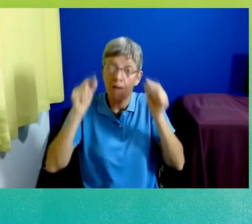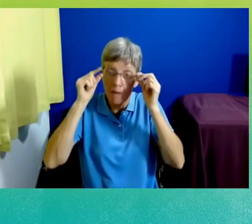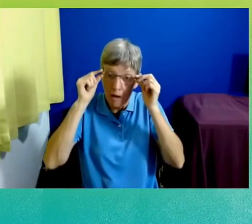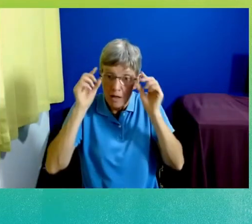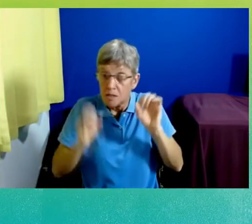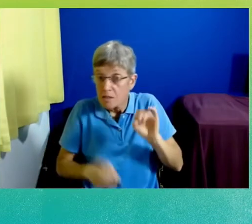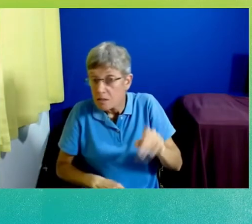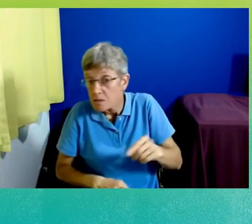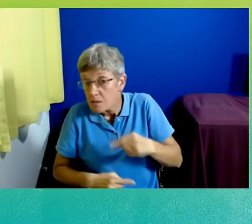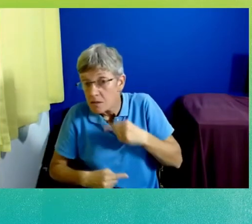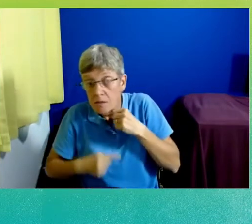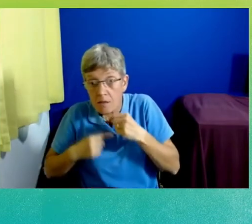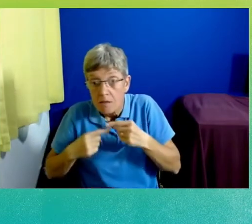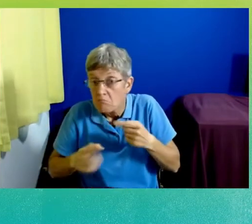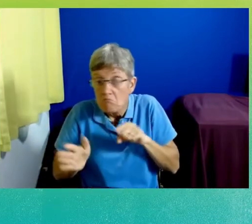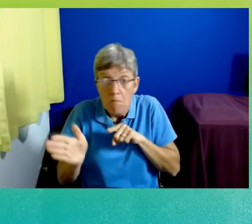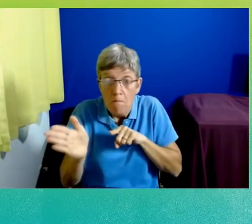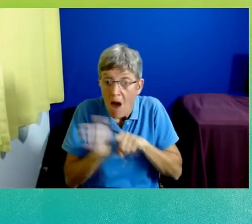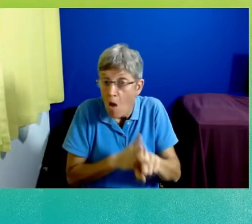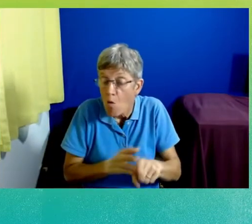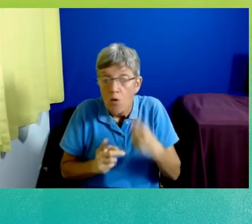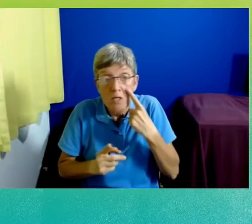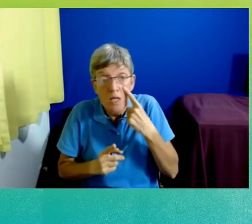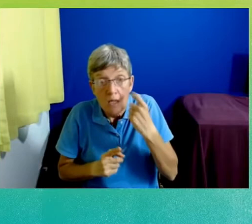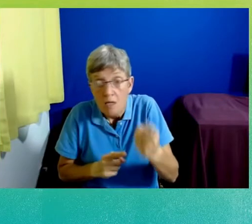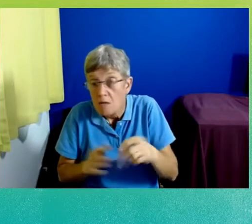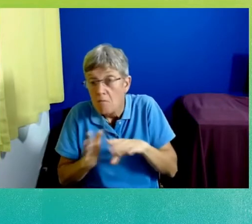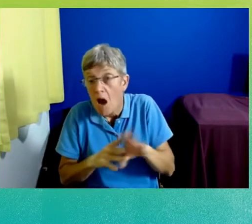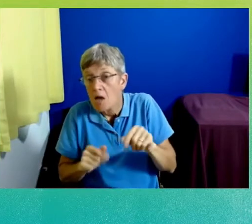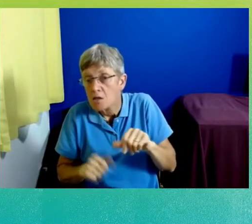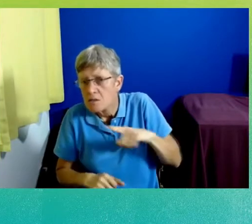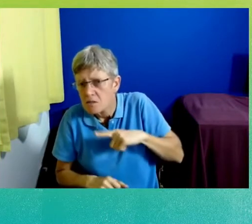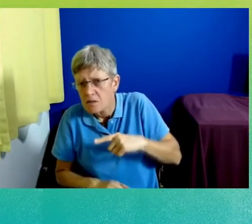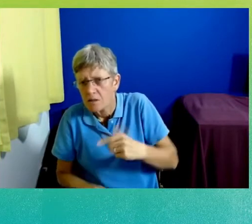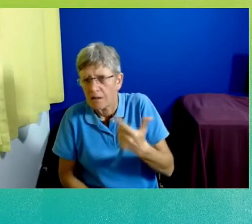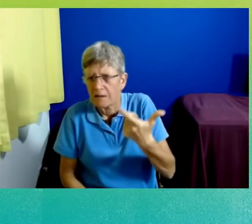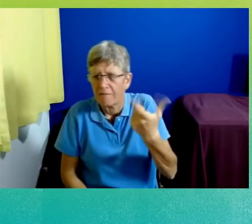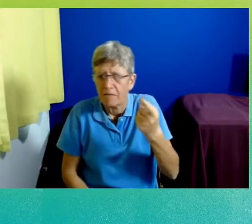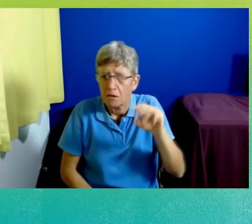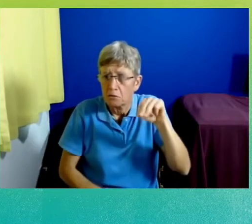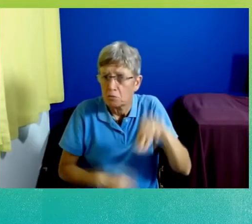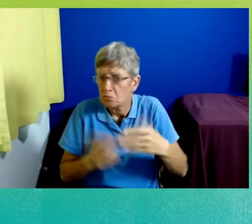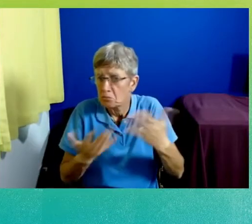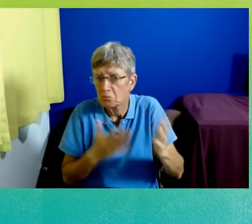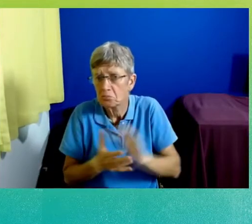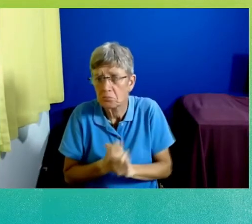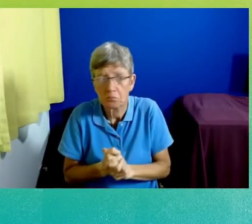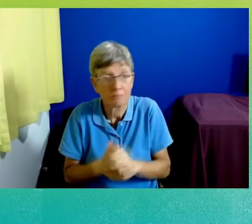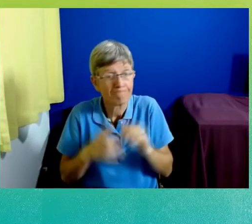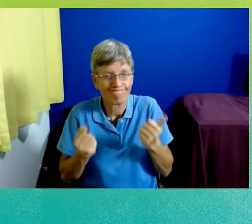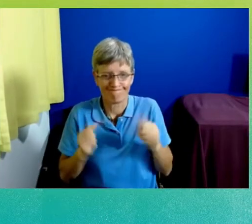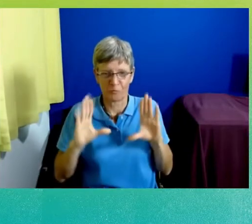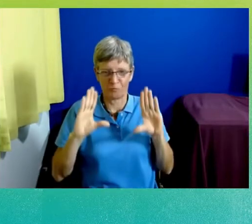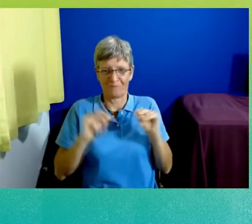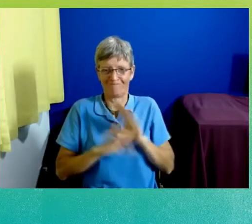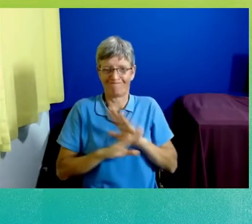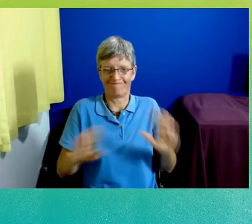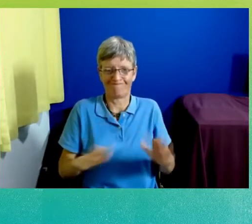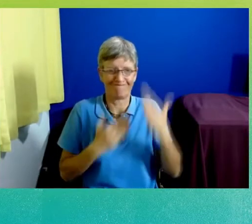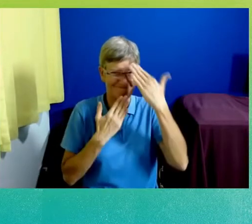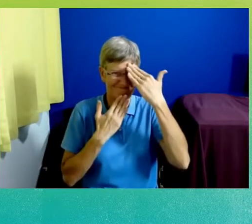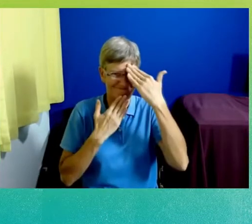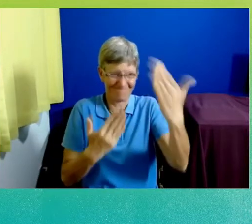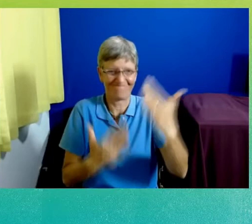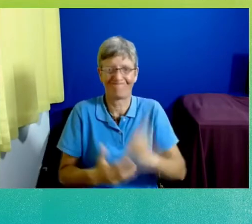a literatura surda também consegue demonstrar o que é o amor. Vocês têm alguma dúvida, alguma pergunta?